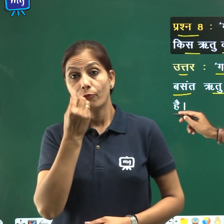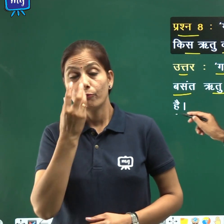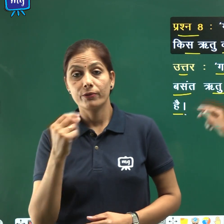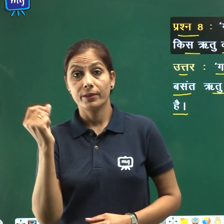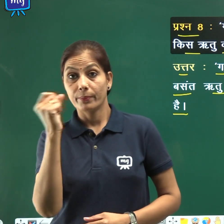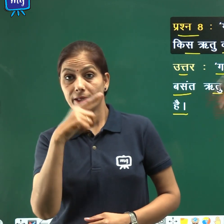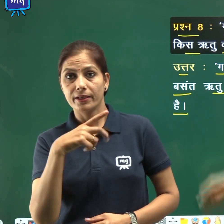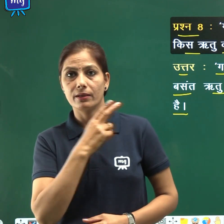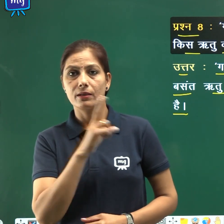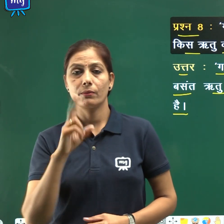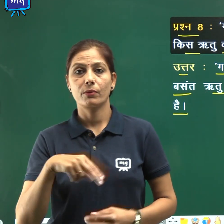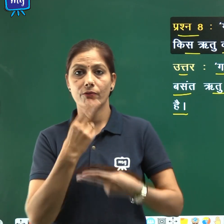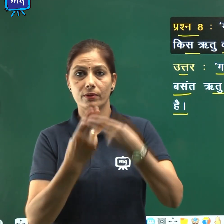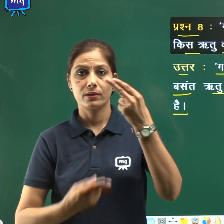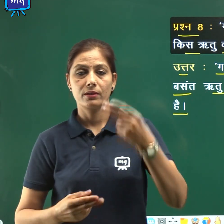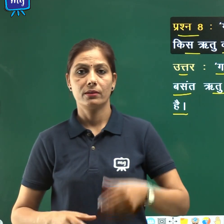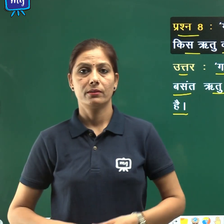है।